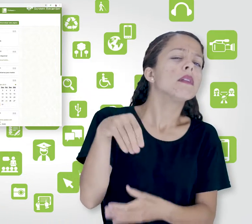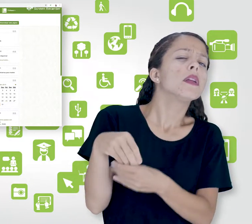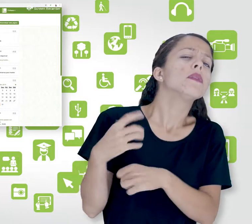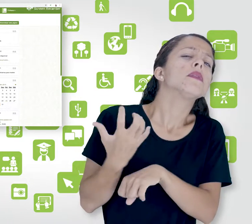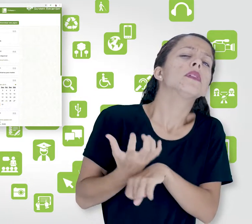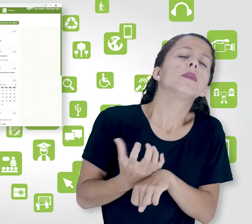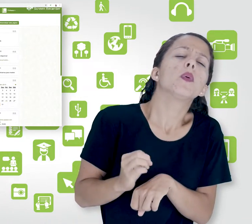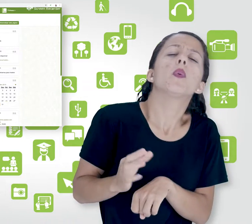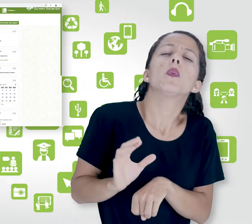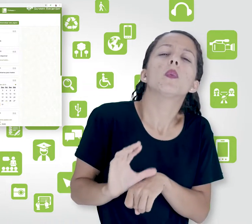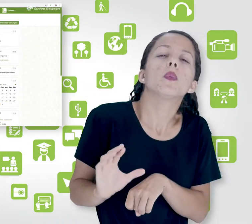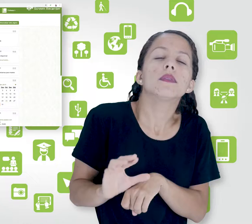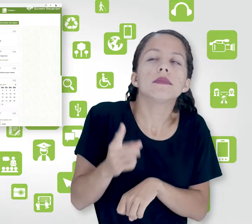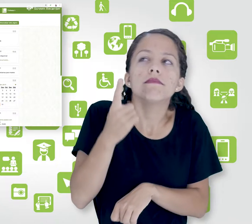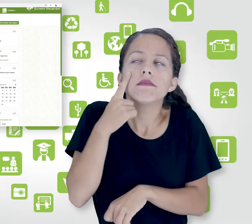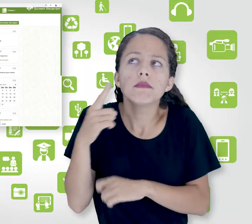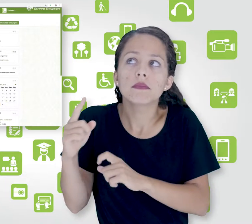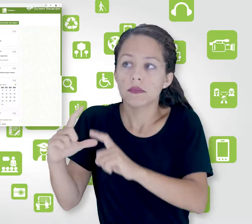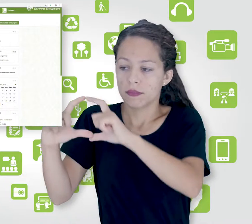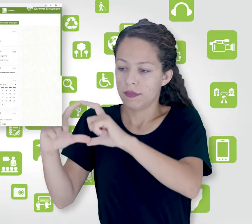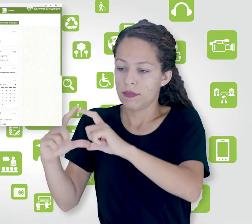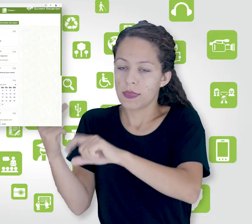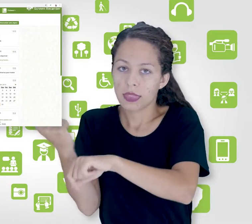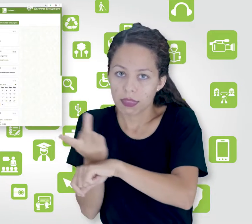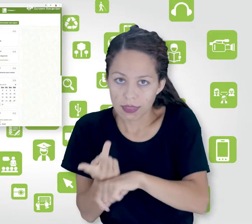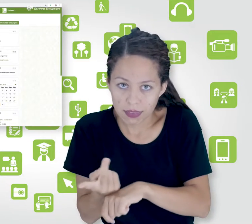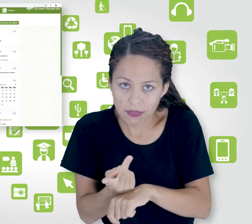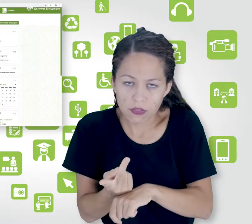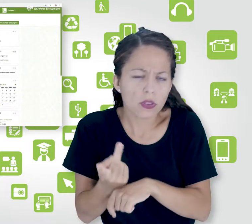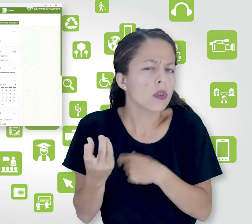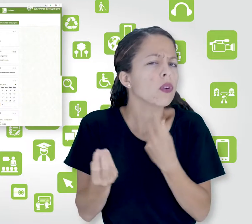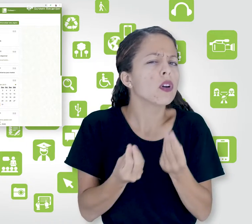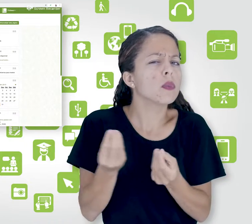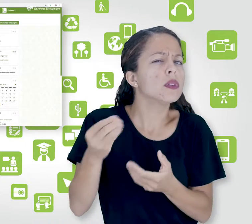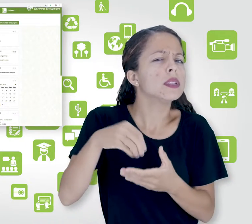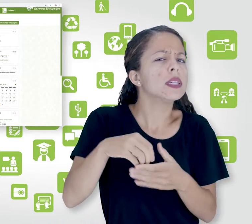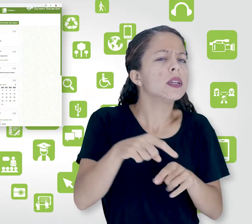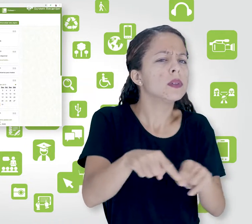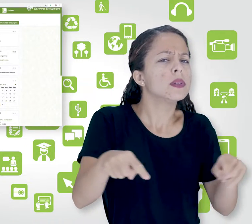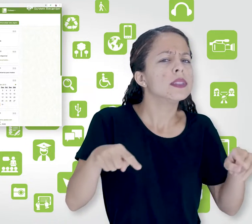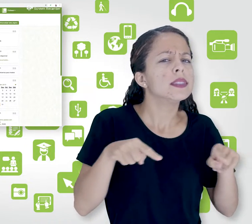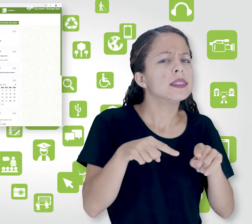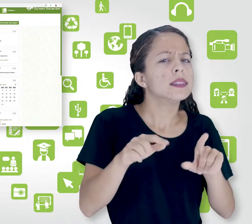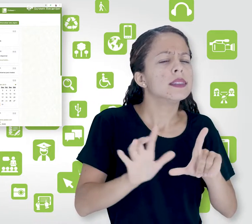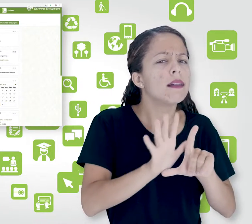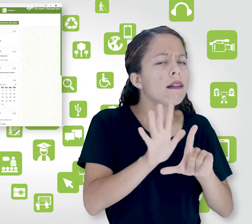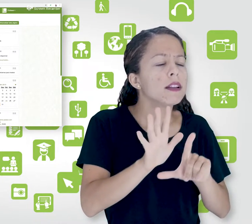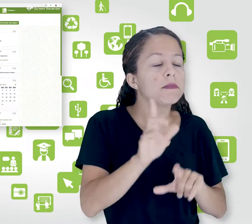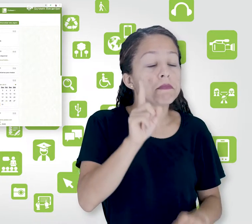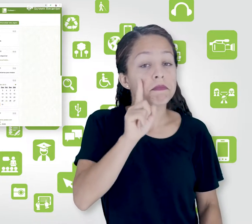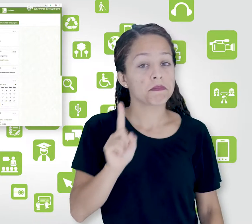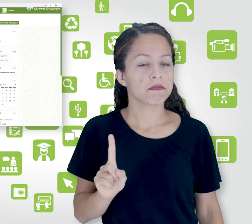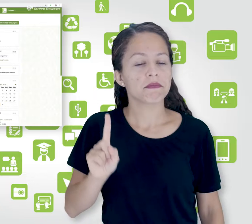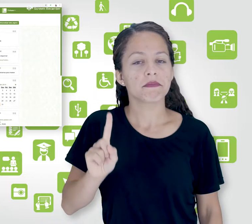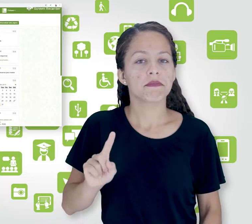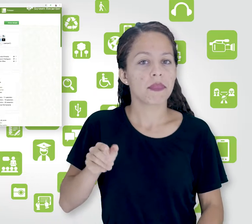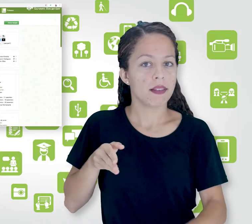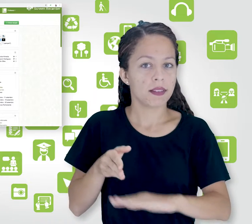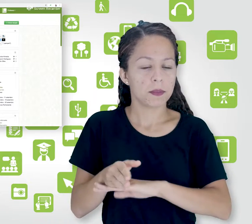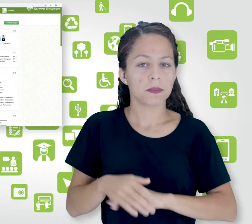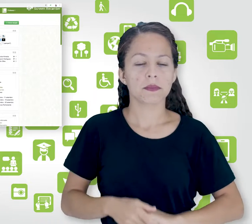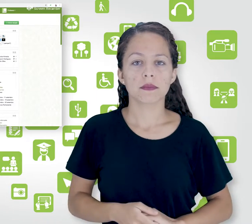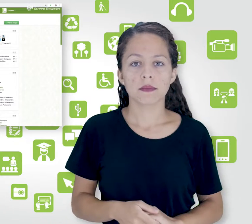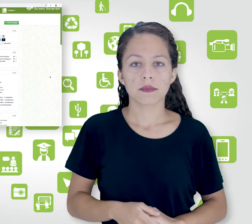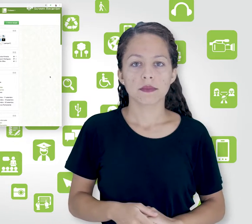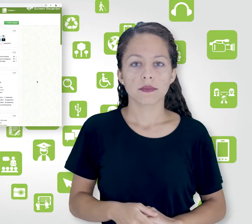e para você ver o que acontece com esse menu de navegação quando a gente entra na sala tá bom a